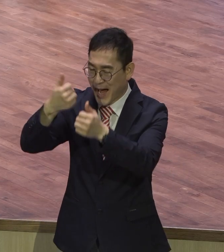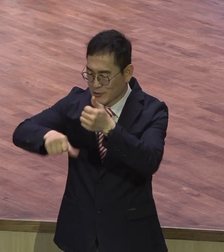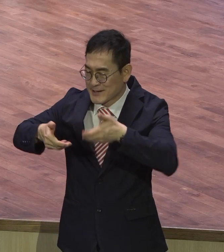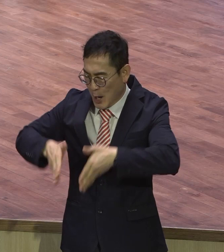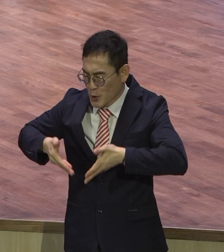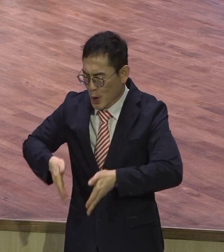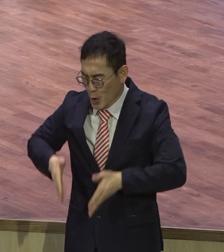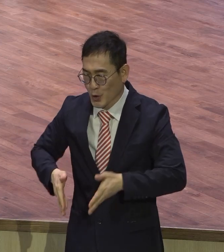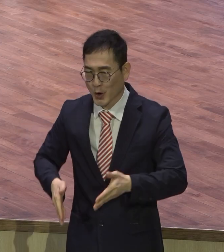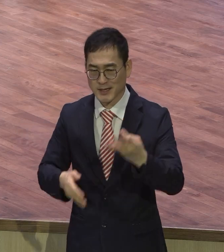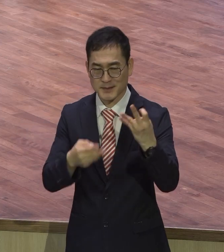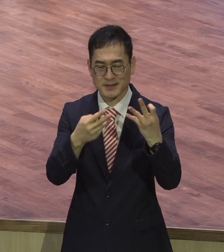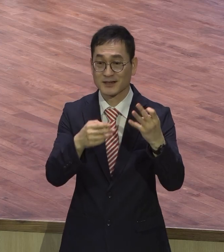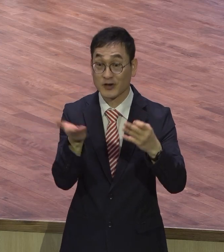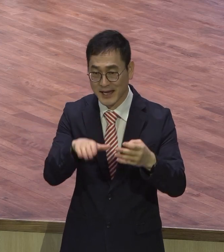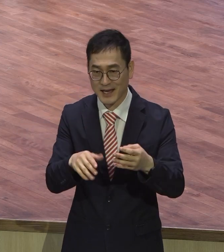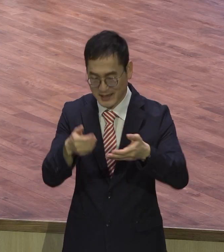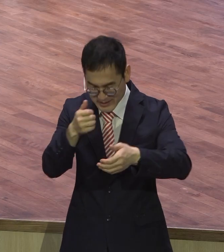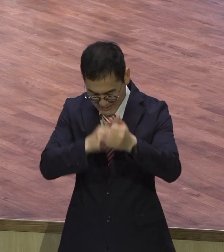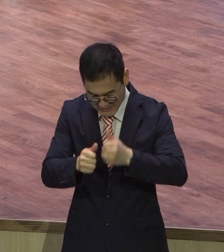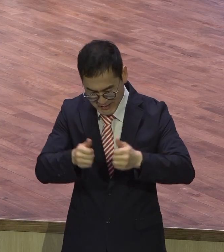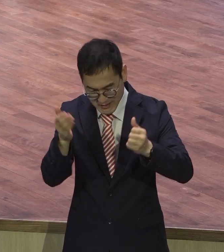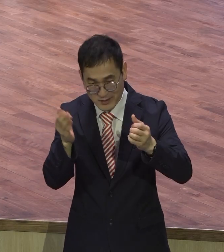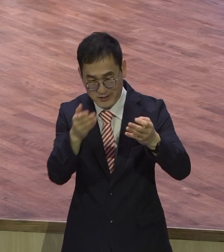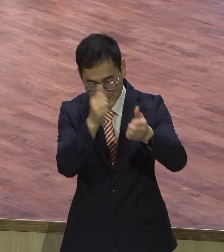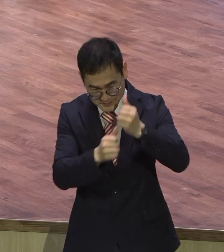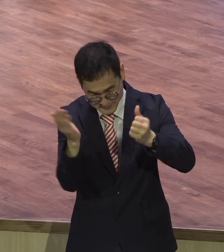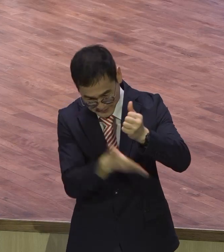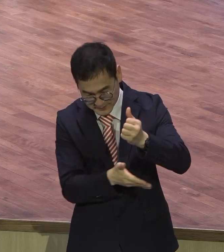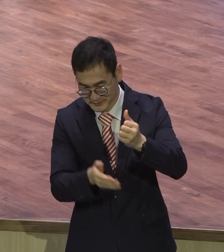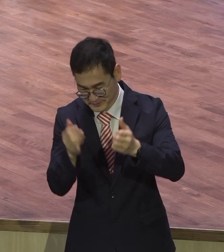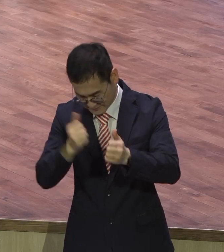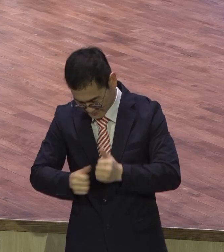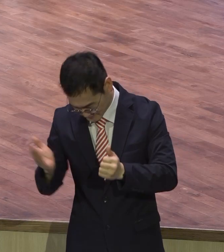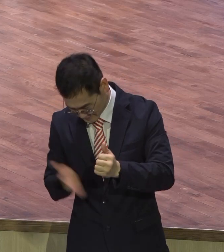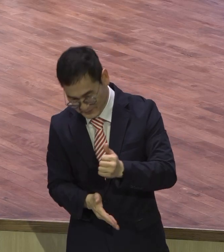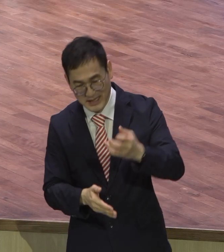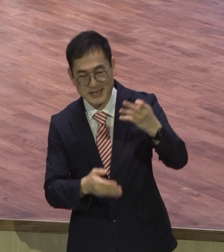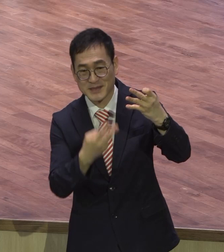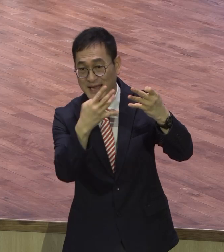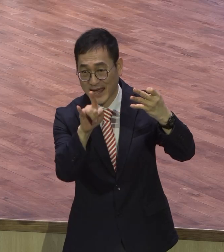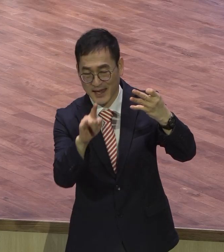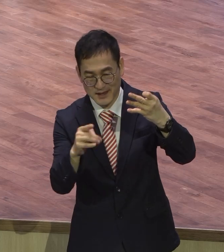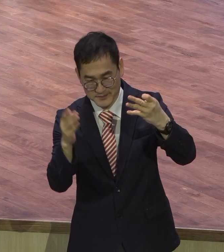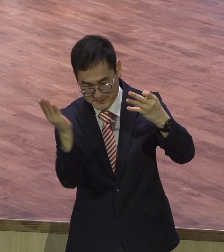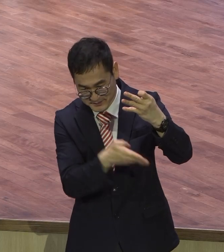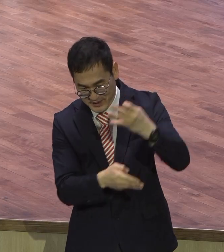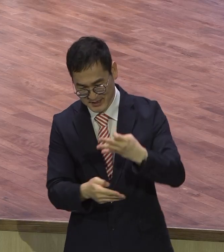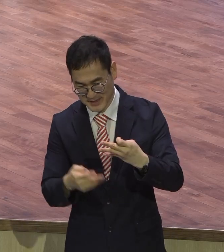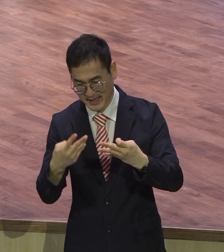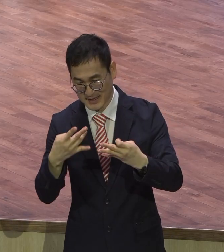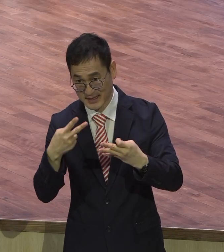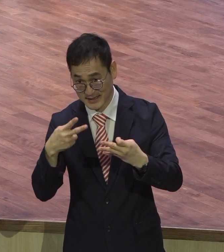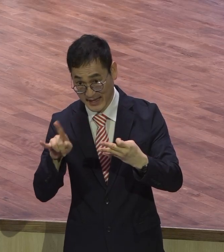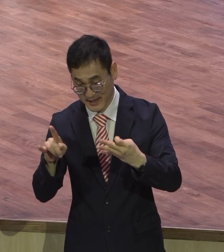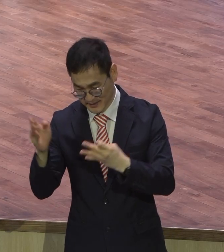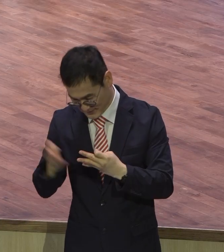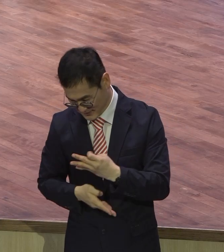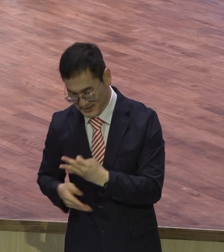나눠서 14대 14대 14대 이렇게 구분해서 이해하기 쉽도록 마태가 잘 정리를 해놨어요